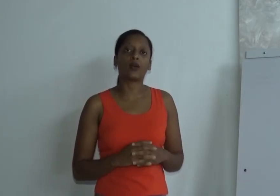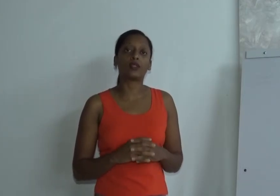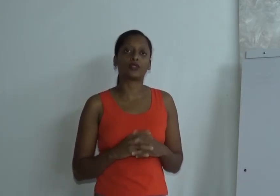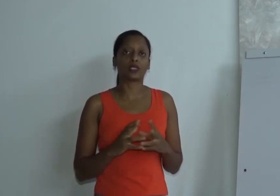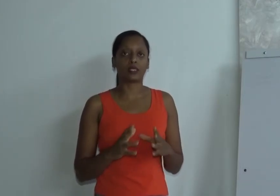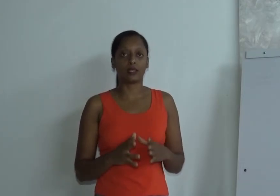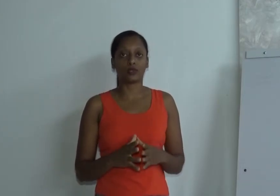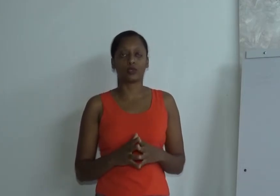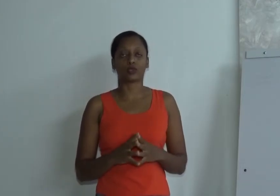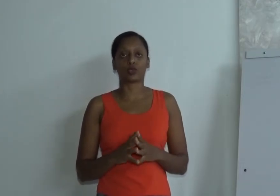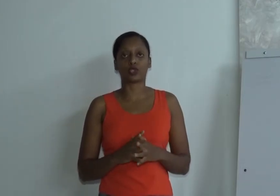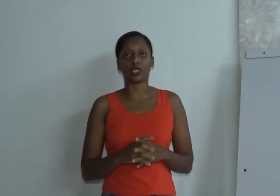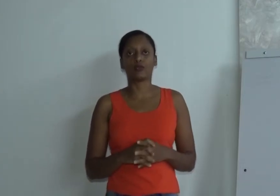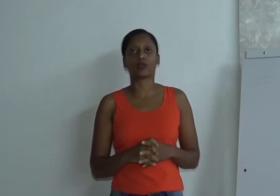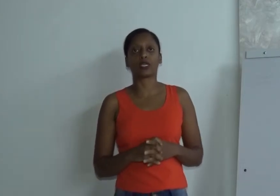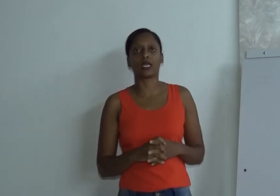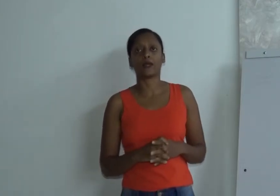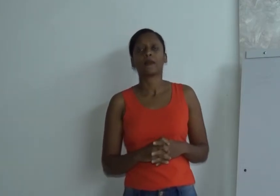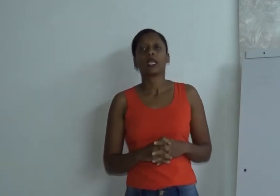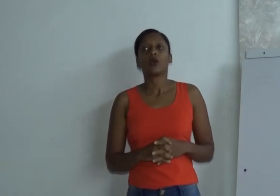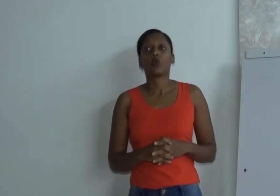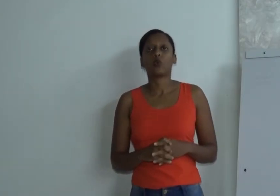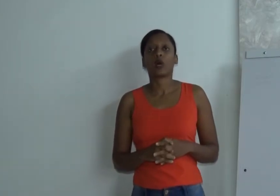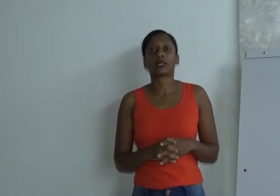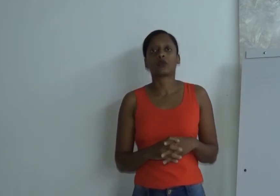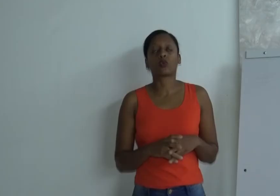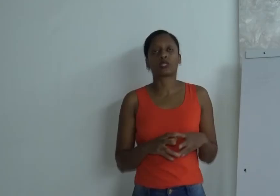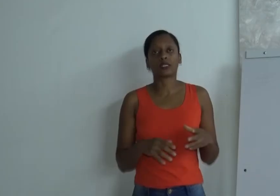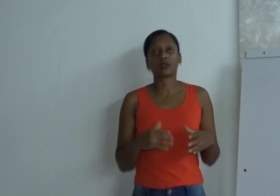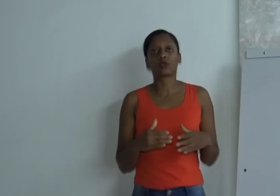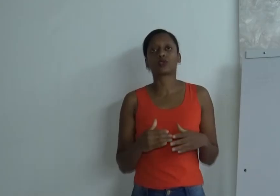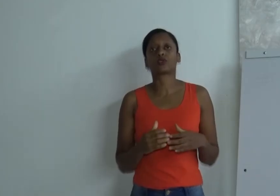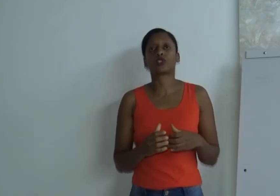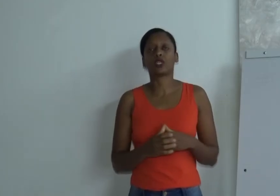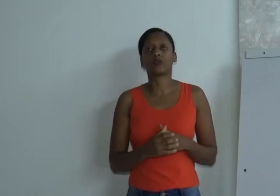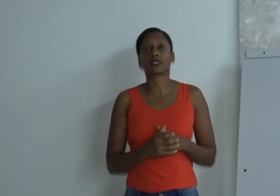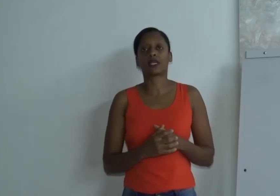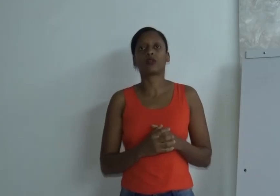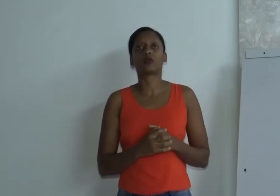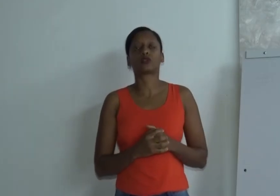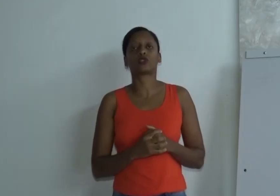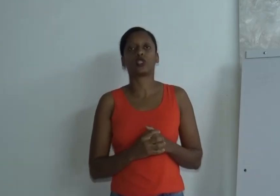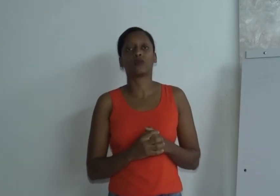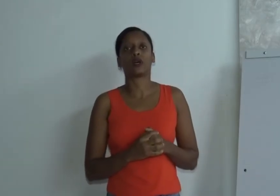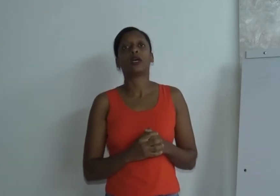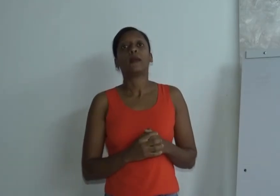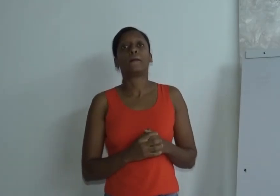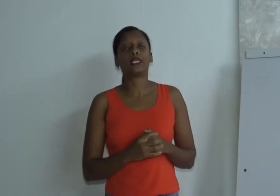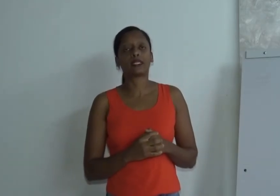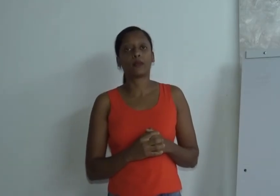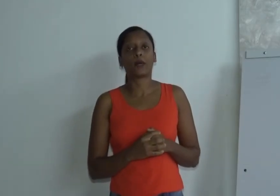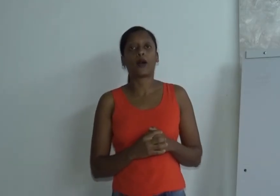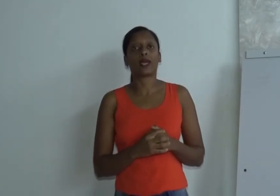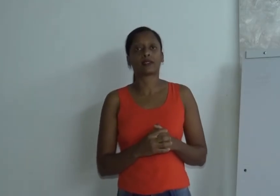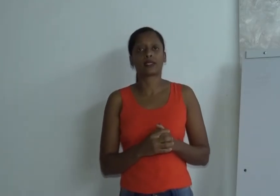aula de tecido conjuntivo que o tecido conjuntivo, a célula conjuntiva principal é a